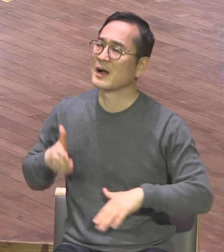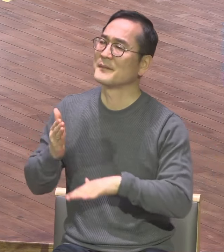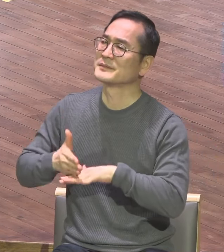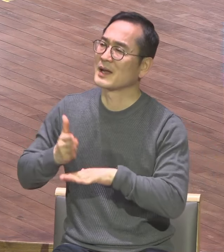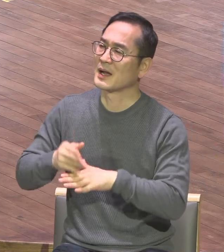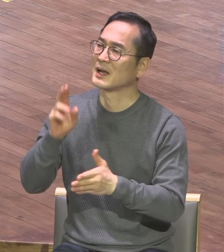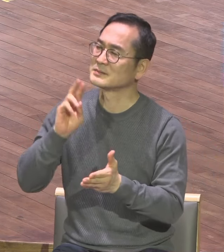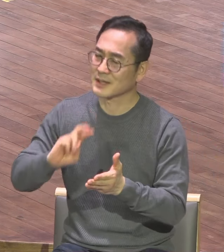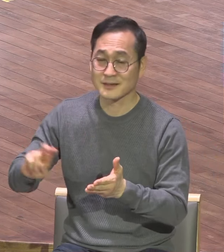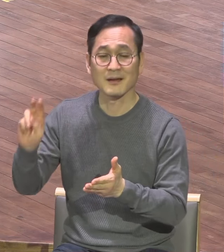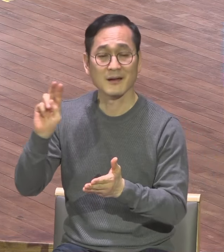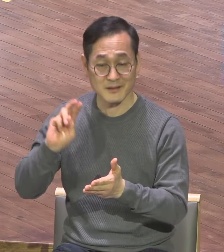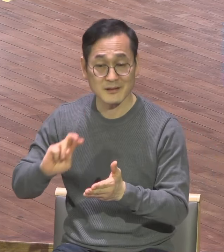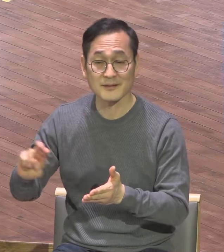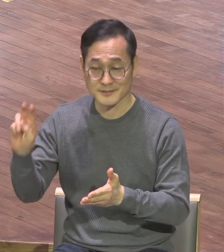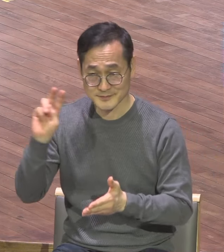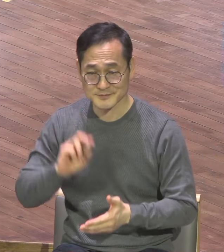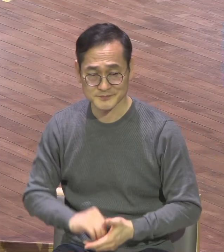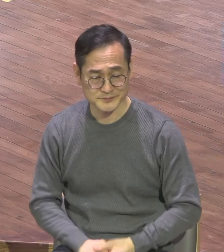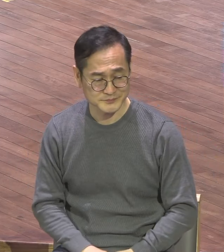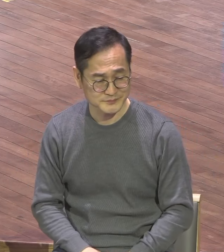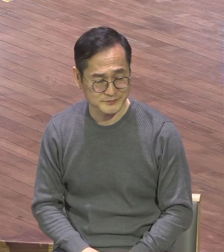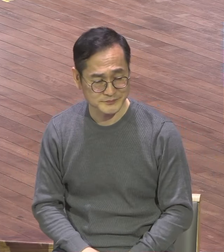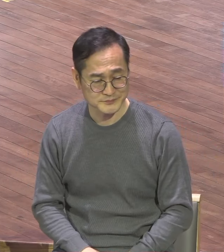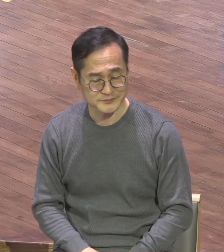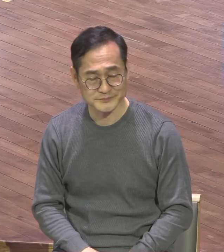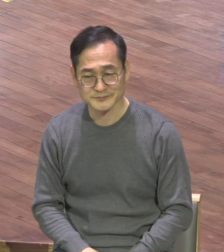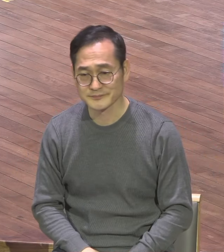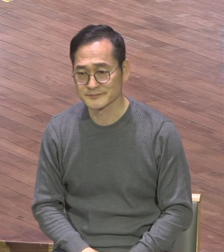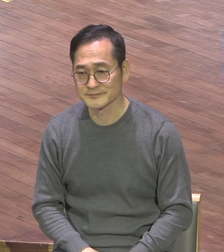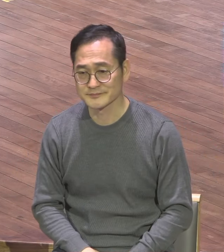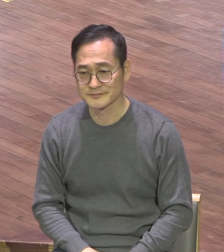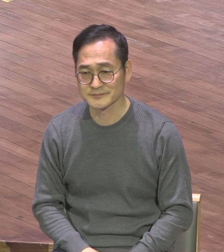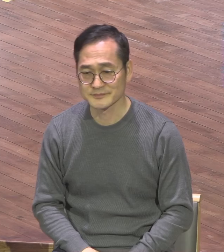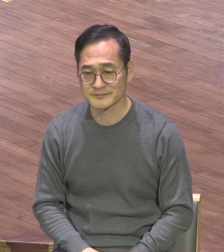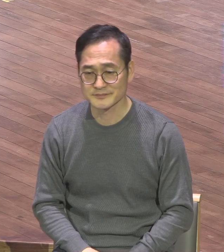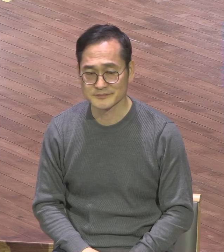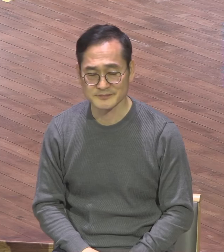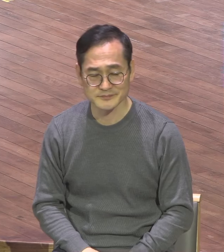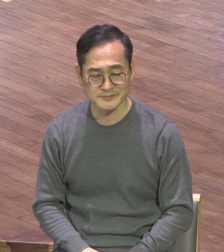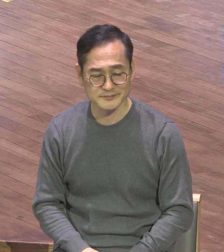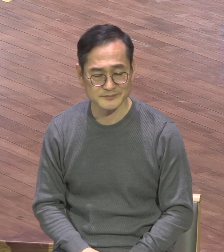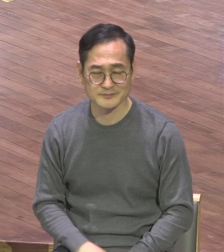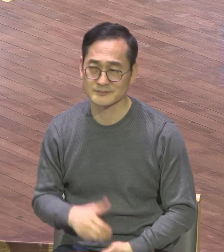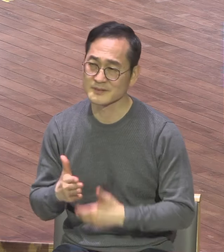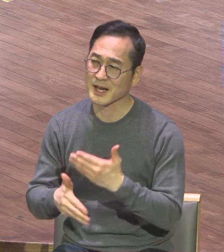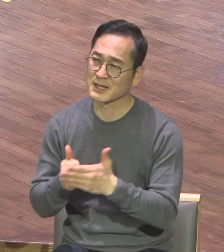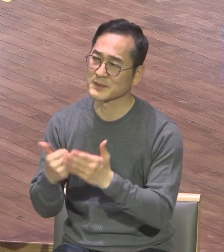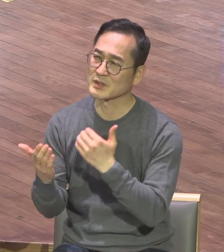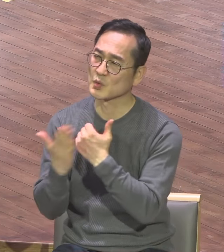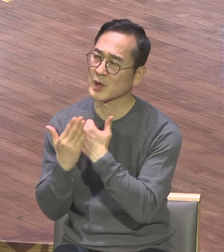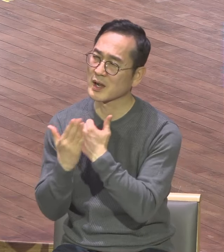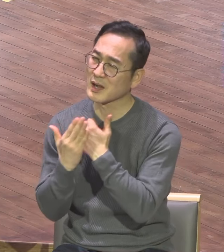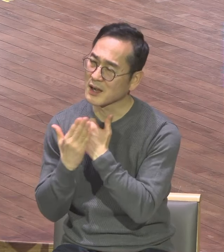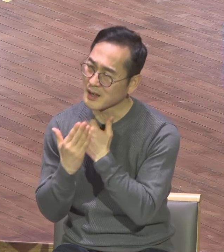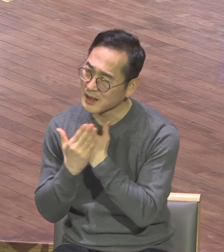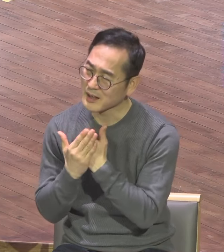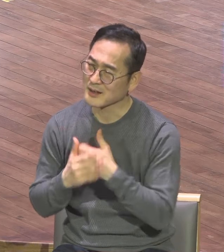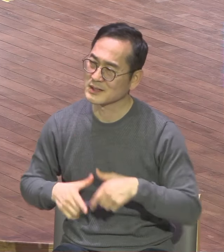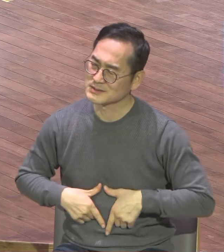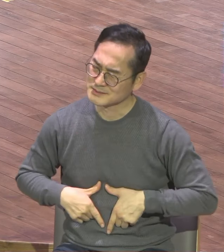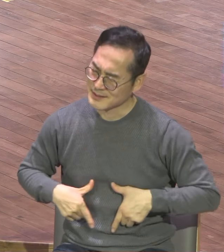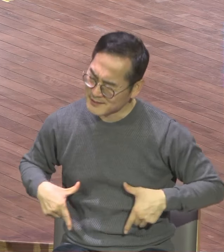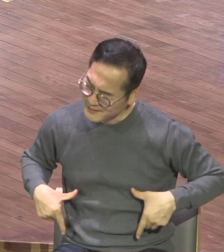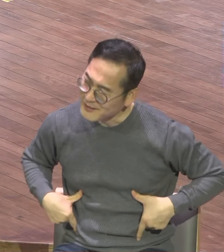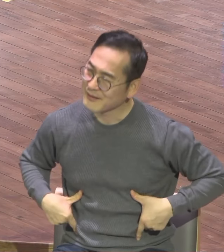기도. 이게 하나님 기분 좋지요. 들을 때 기쁘죠. 하나님 감사합니다. 하나님의 도우심으로, 하나님